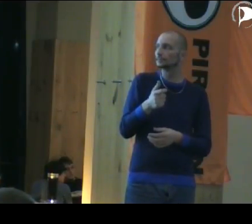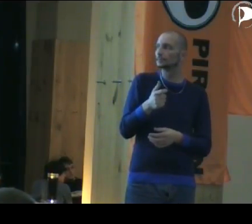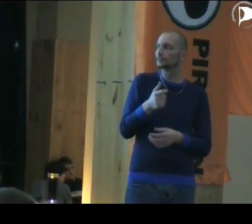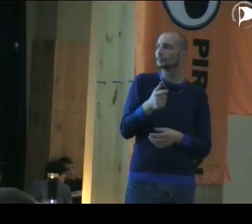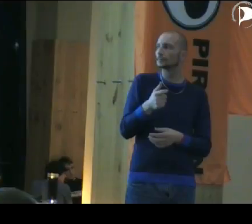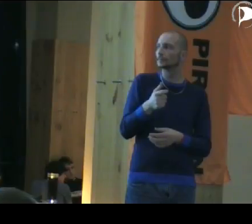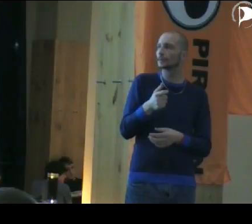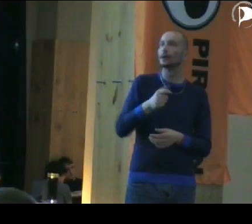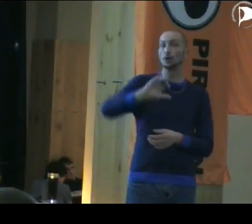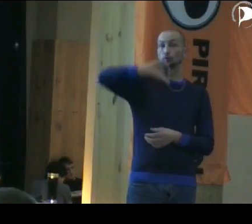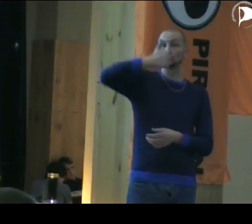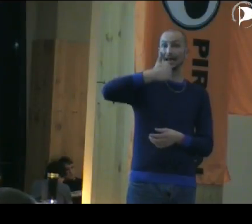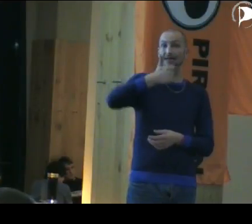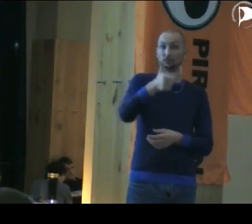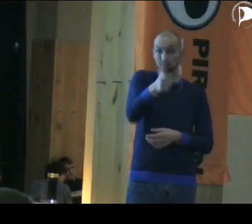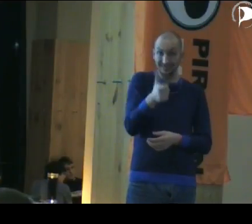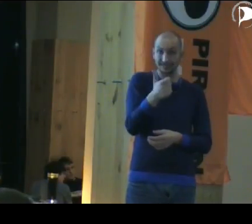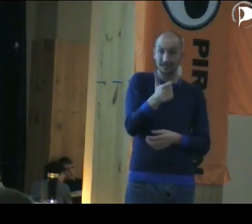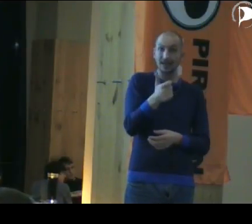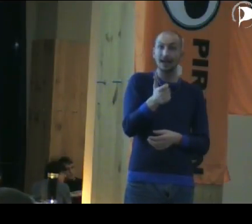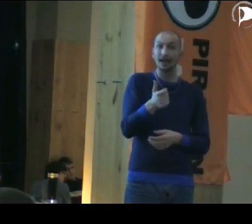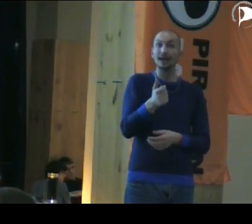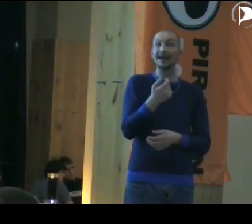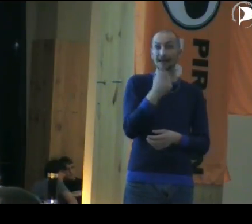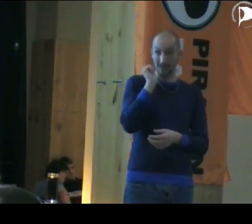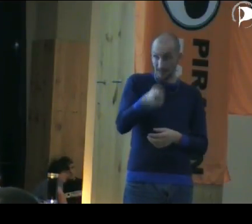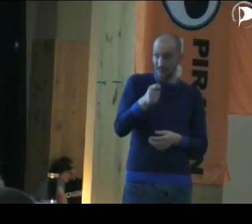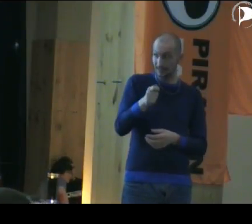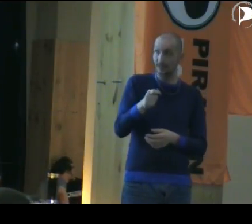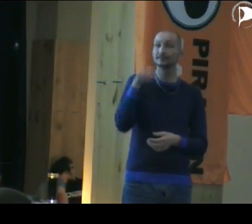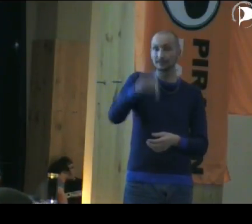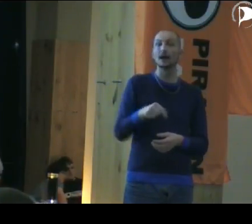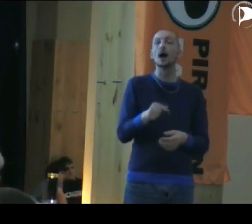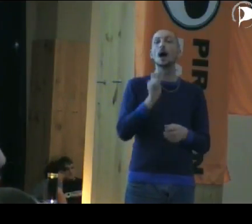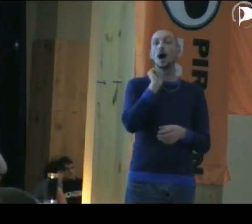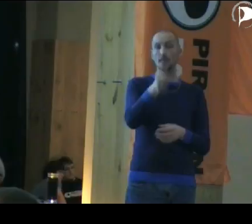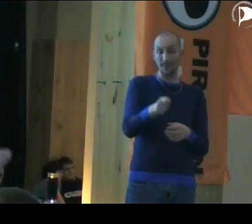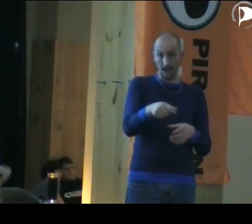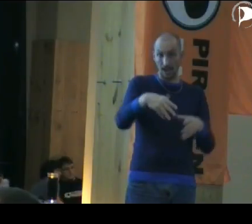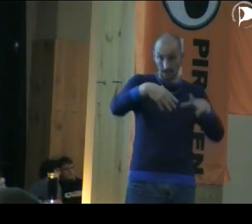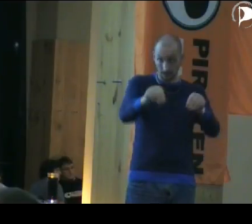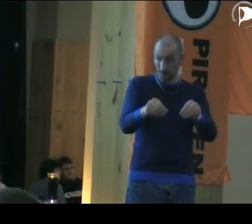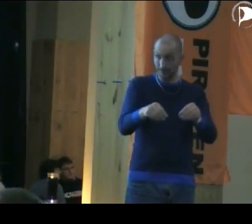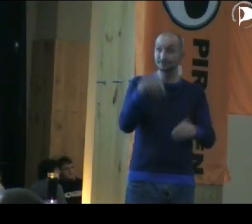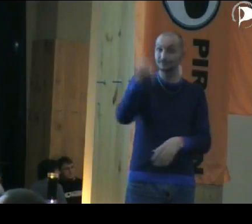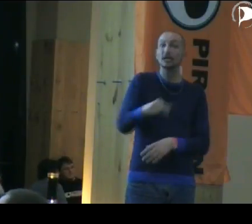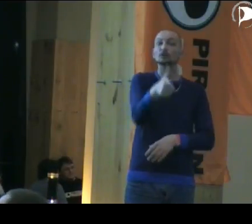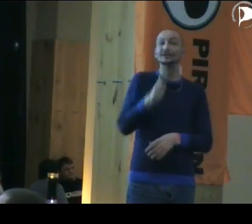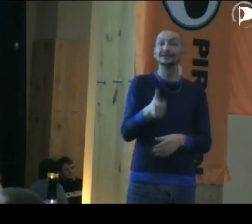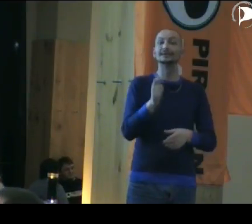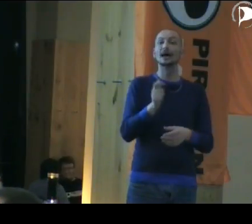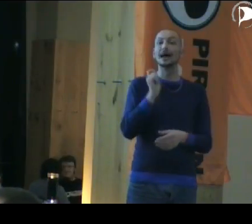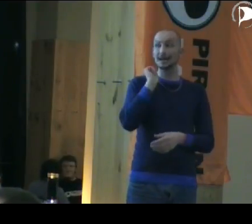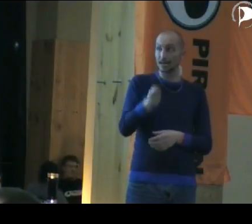also zuerst schied nicht von rechnungsprüfern oder angenommen dann bin ich jetzt das schiedsgericht für den